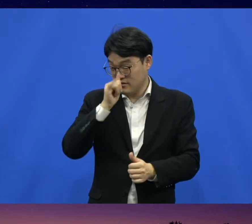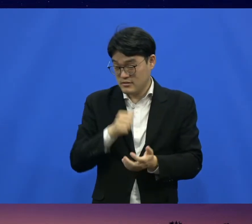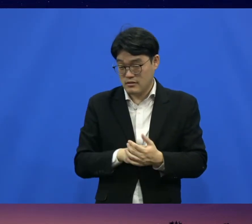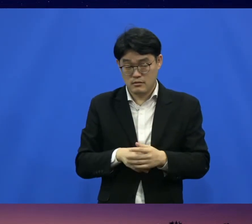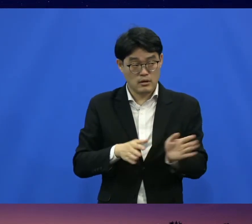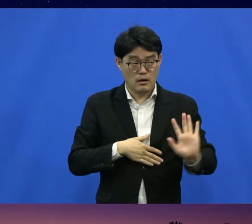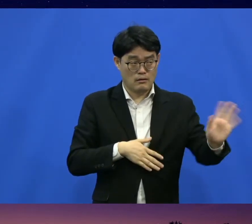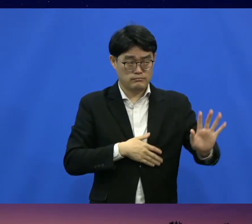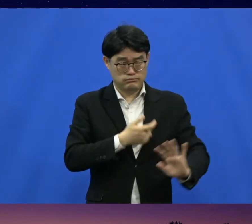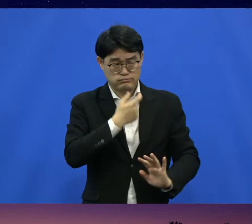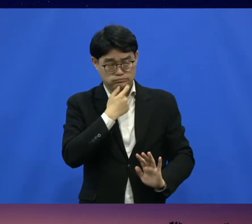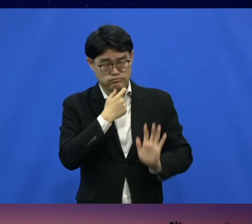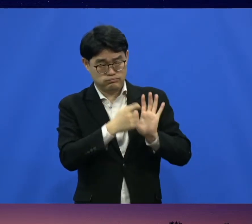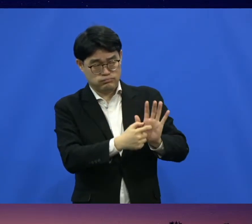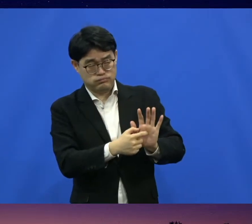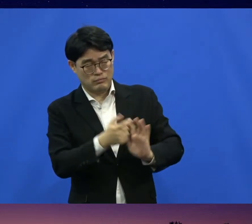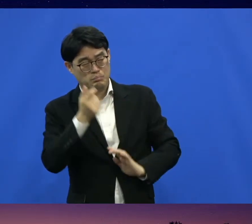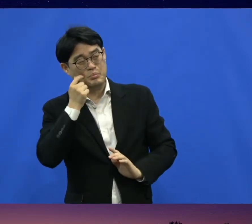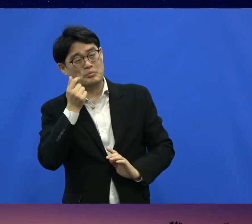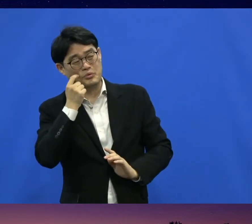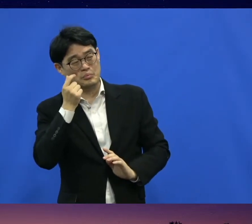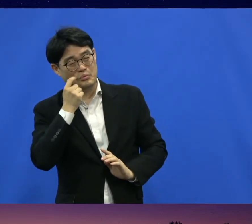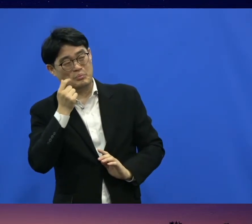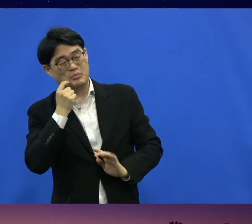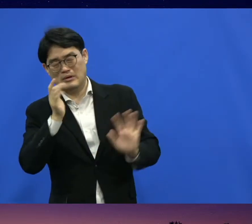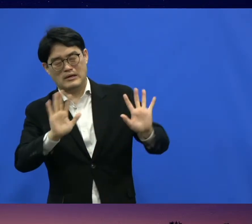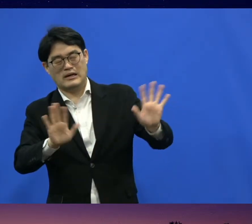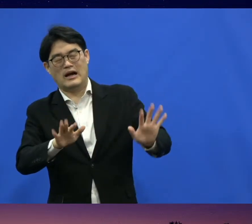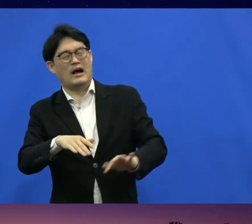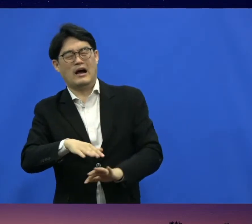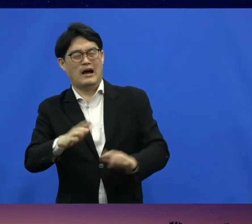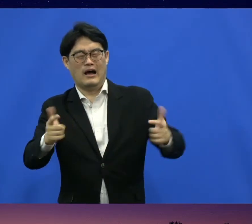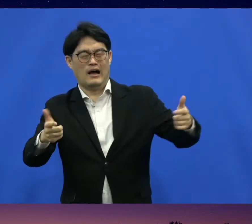왜? 위험한 거니까. 리스크가 있는 거니까.